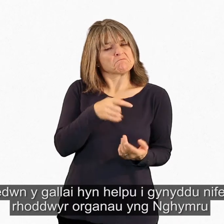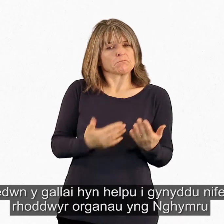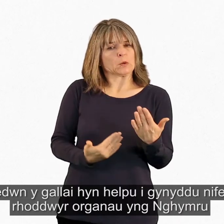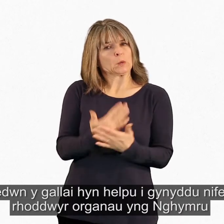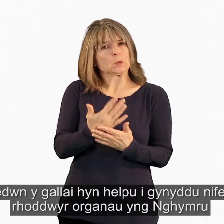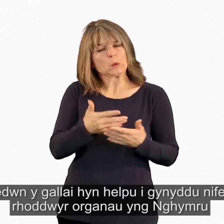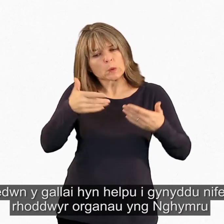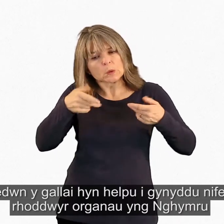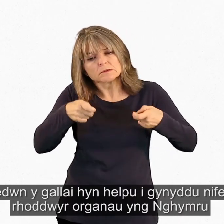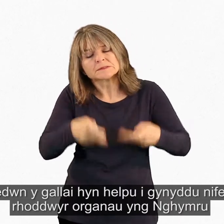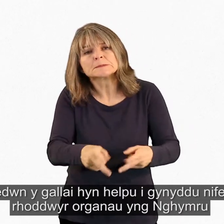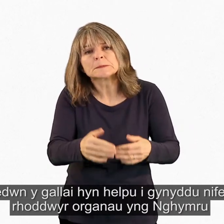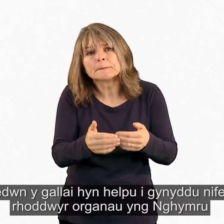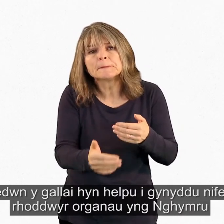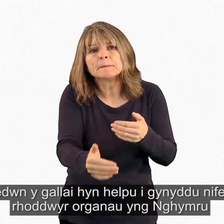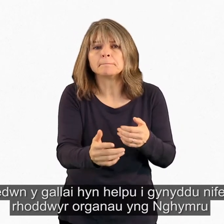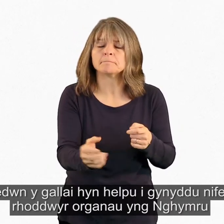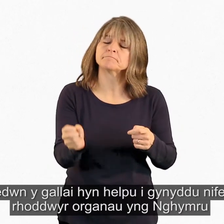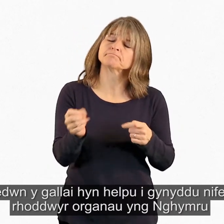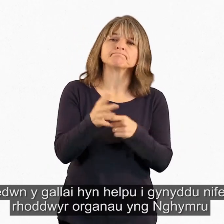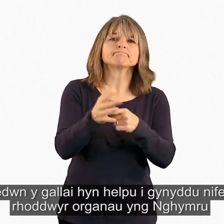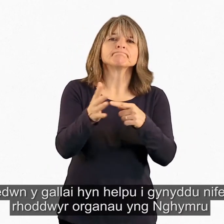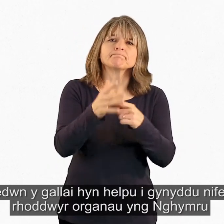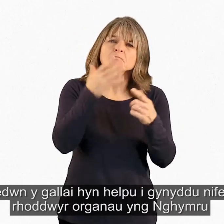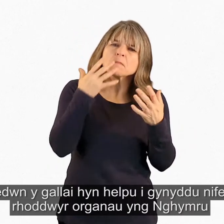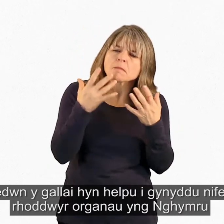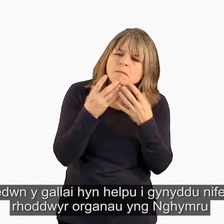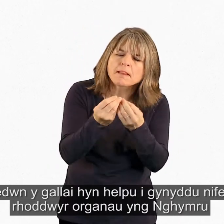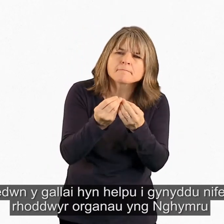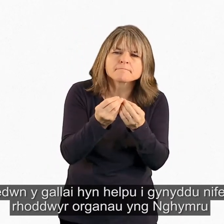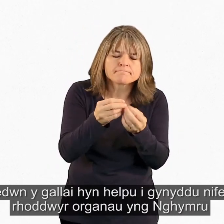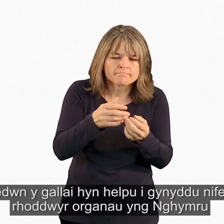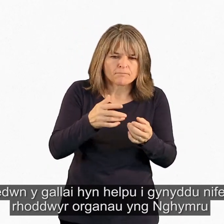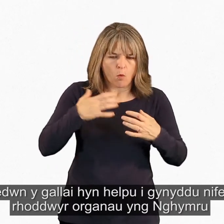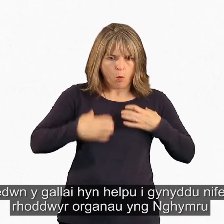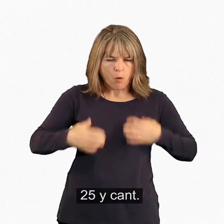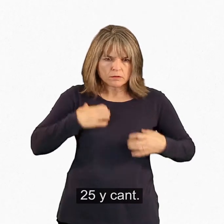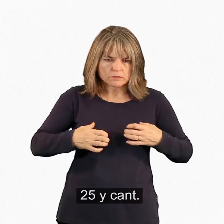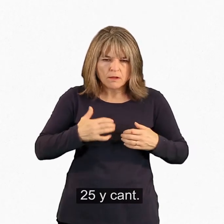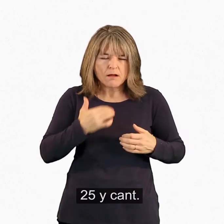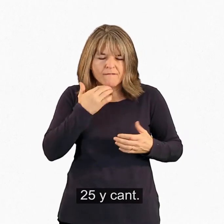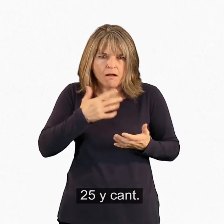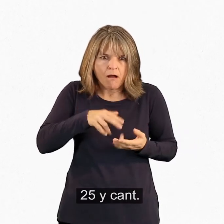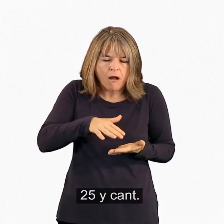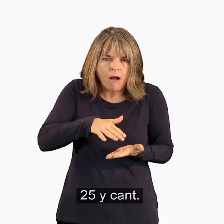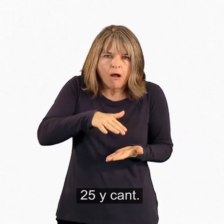Credwn y gallai hyn helpu i gynnyddu nifer y rhoi organau yng Nghymru 25%.